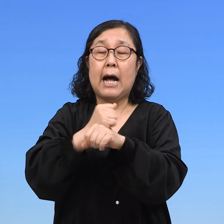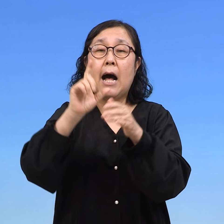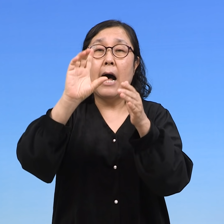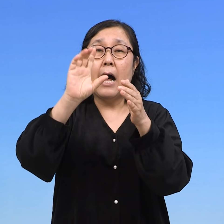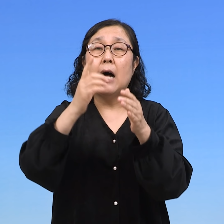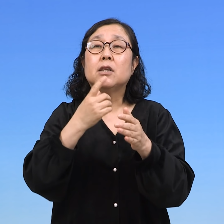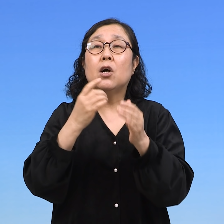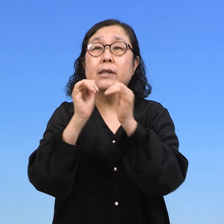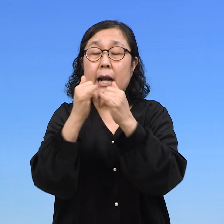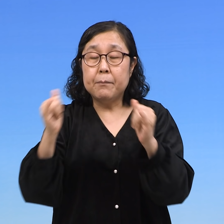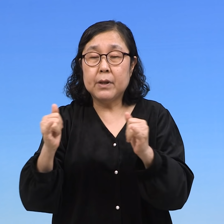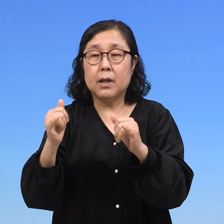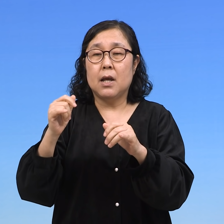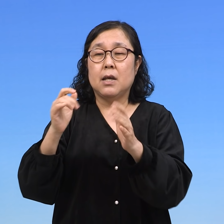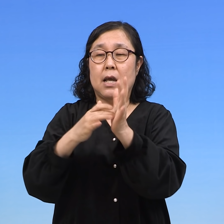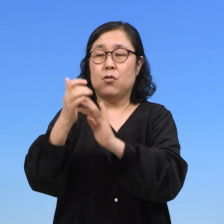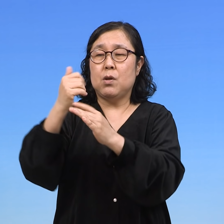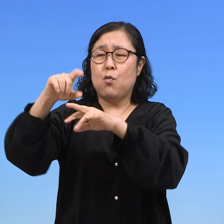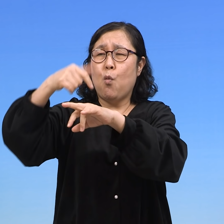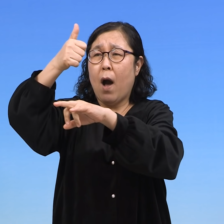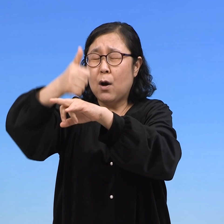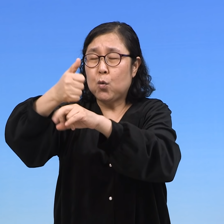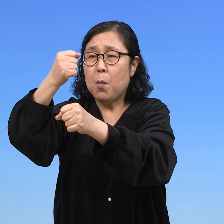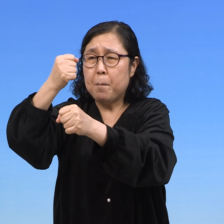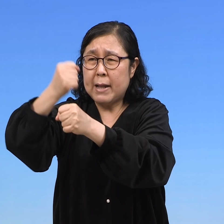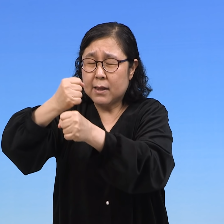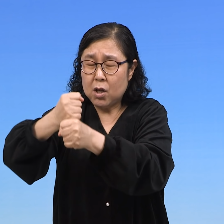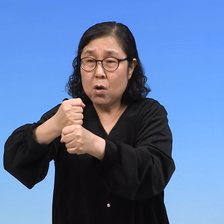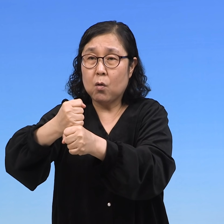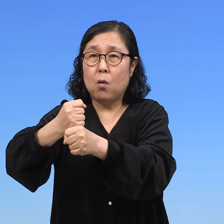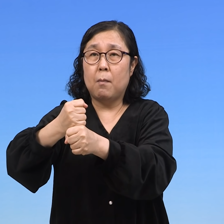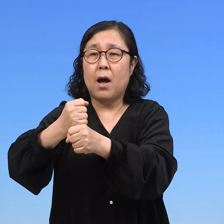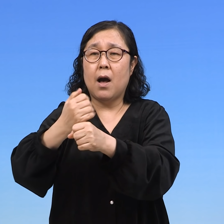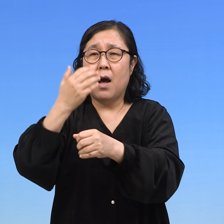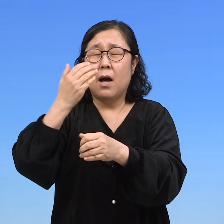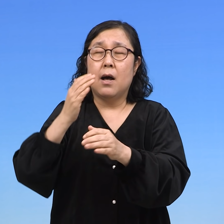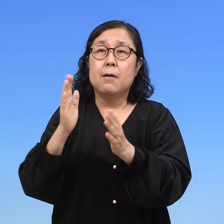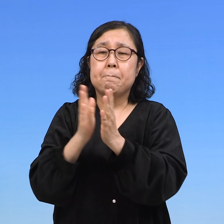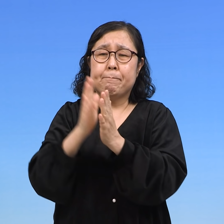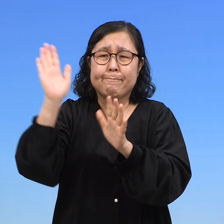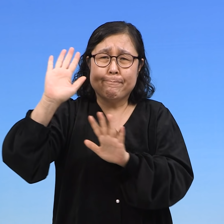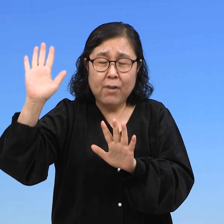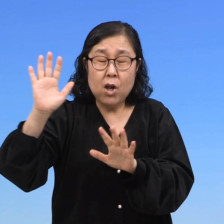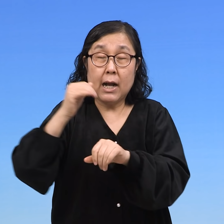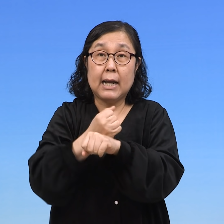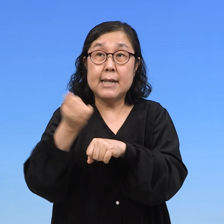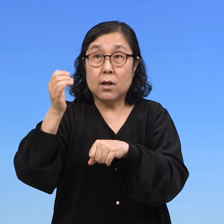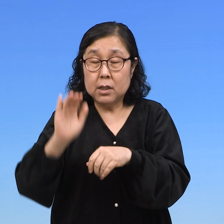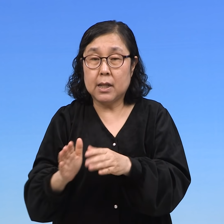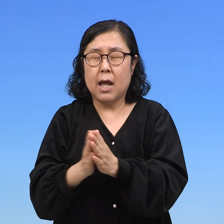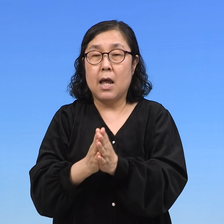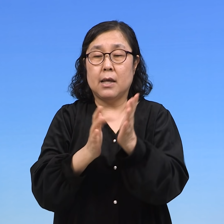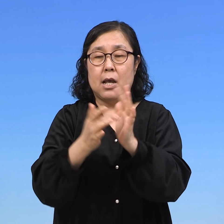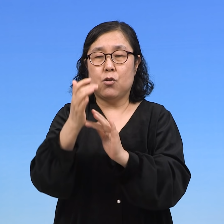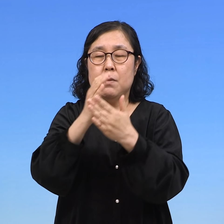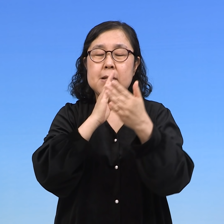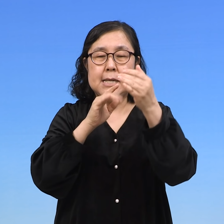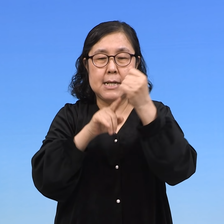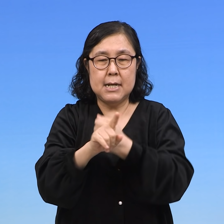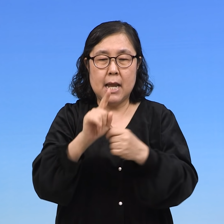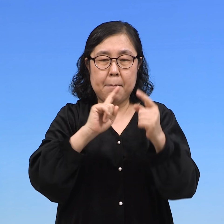현장에서 열광하며 왕을 사무소수하던 그들이 주님께서 진리의 말씀을 선포하고 가르치기